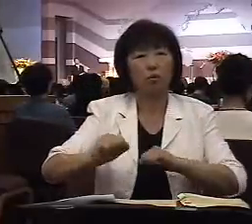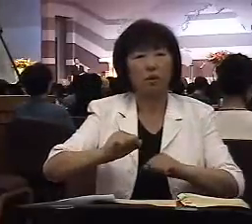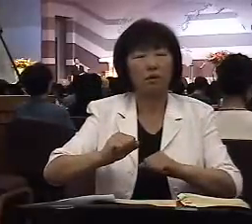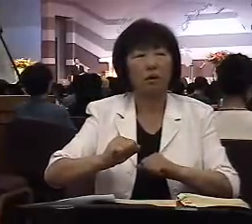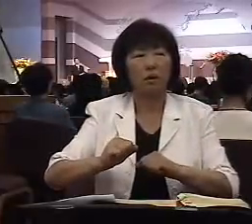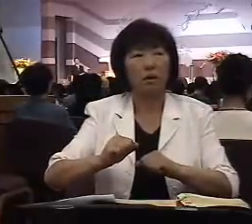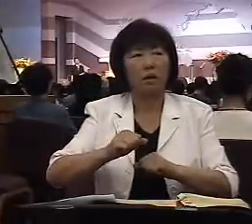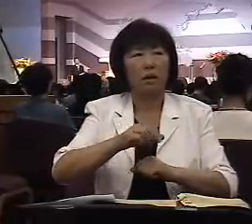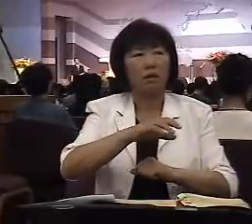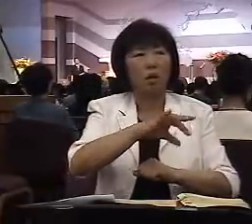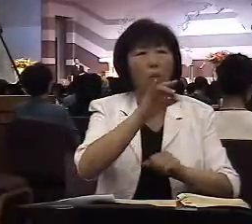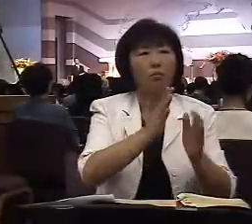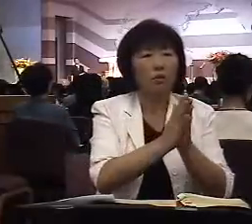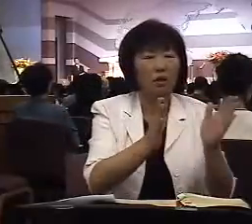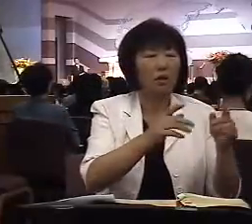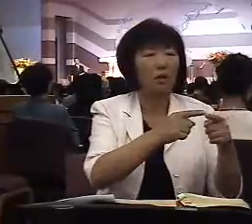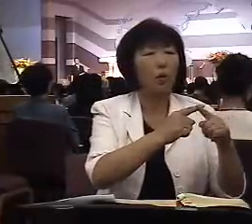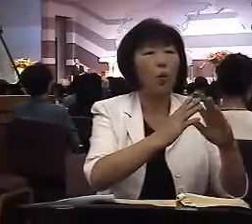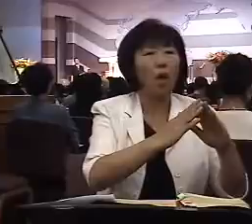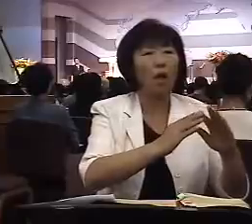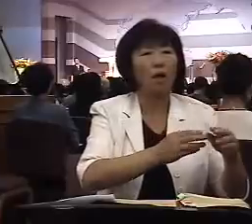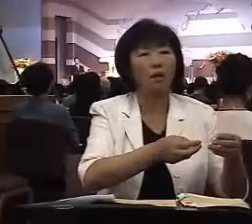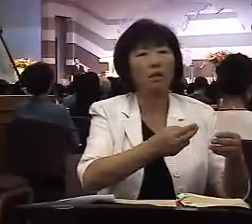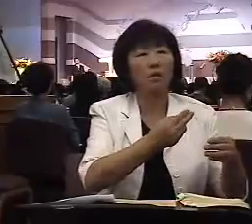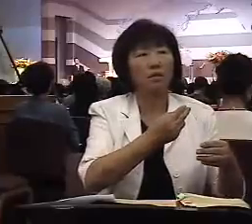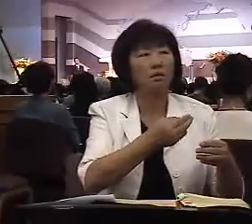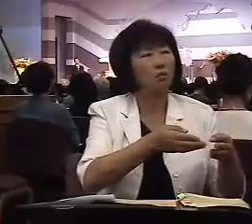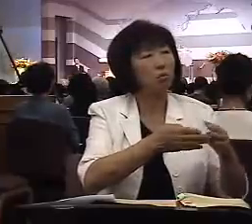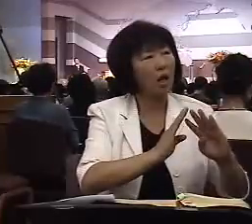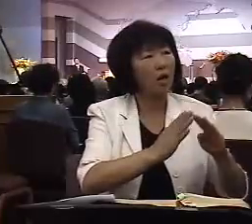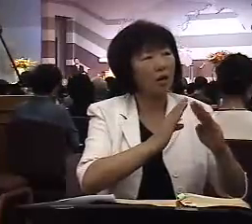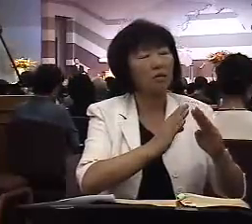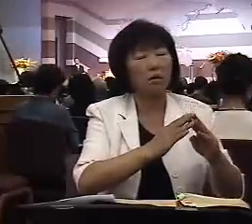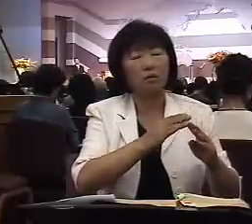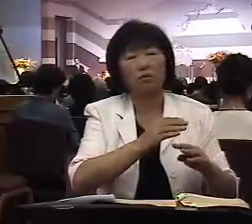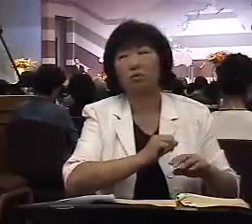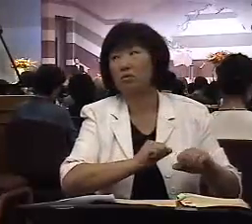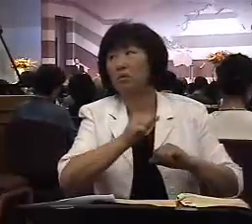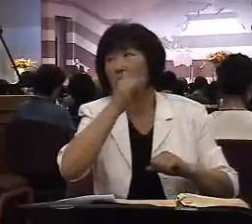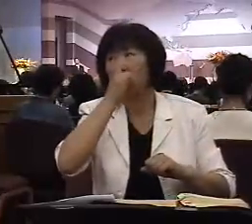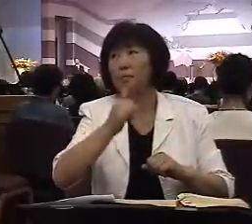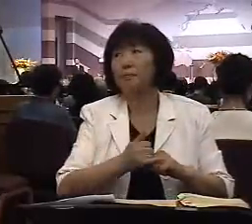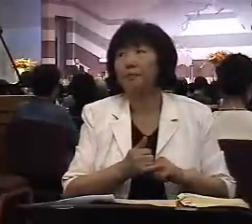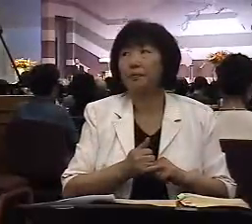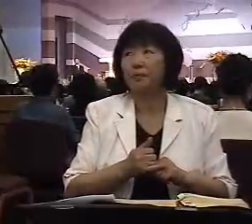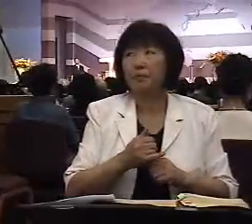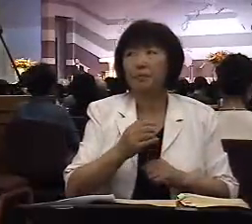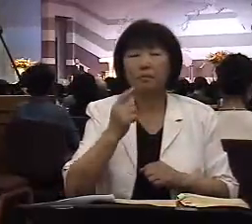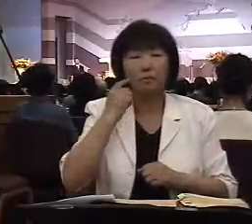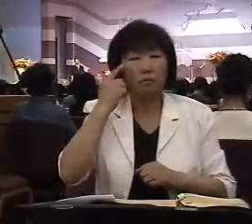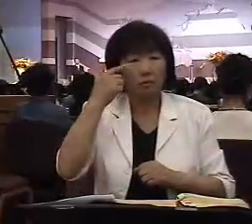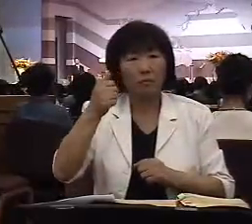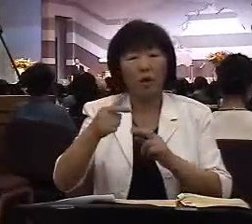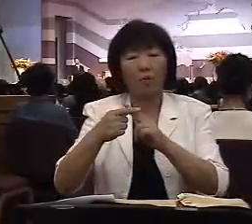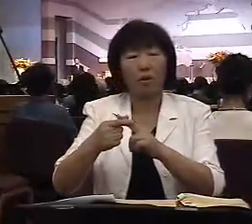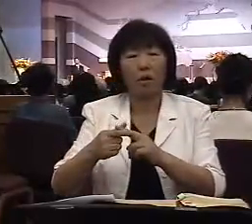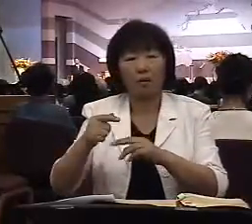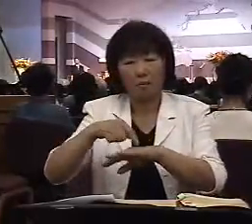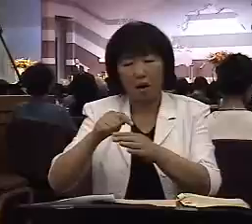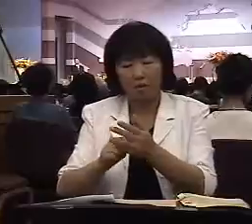삽니다. 여러분들의 그 주님을 향한 그 열정적인 마음으로 목사님과 함께 마음을 합해줄